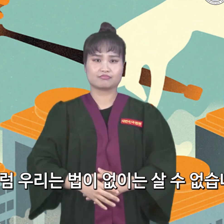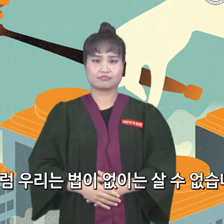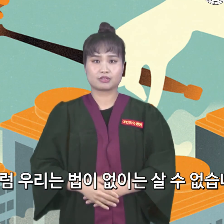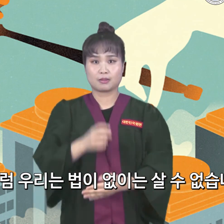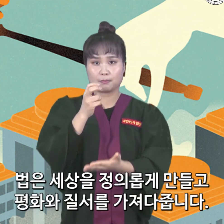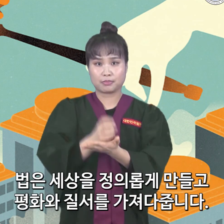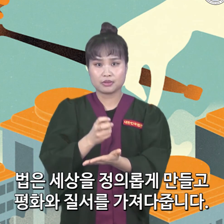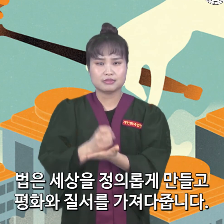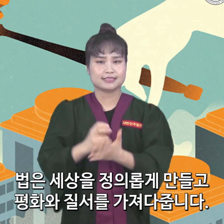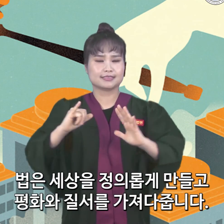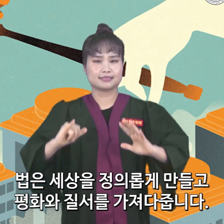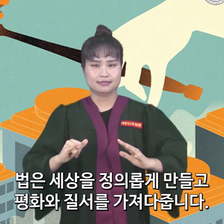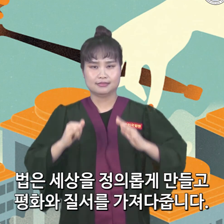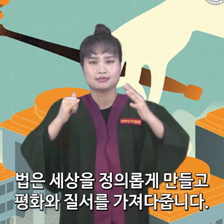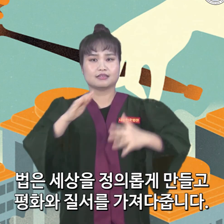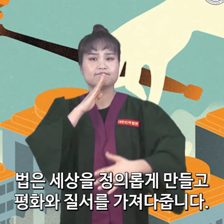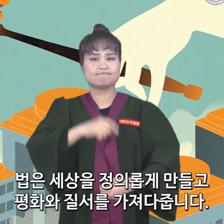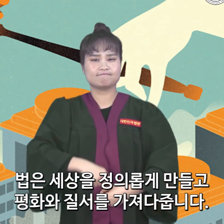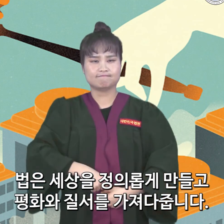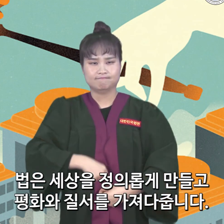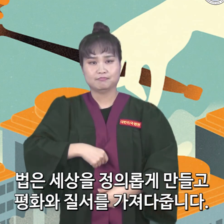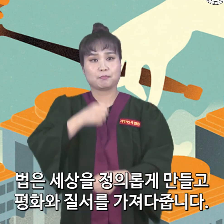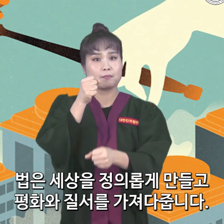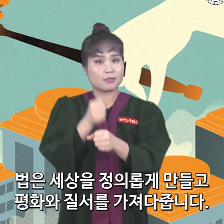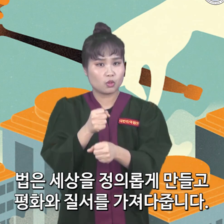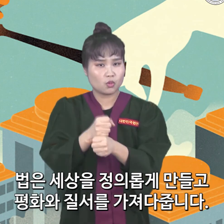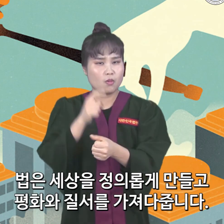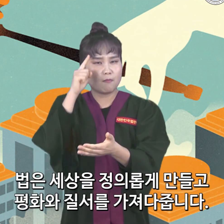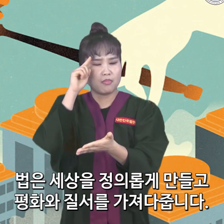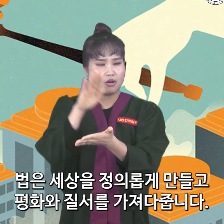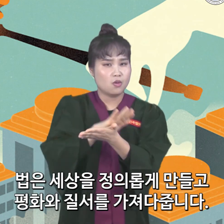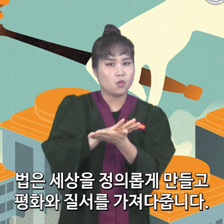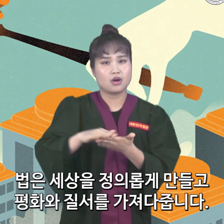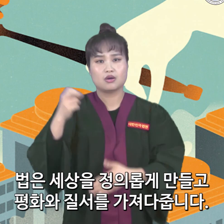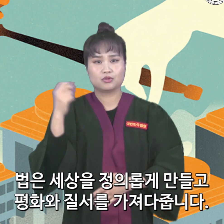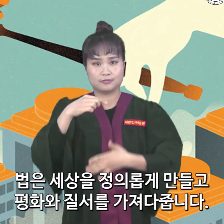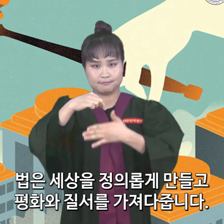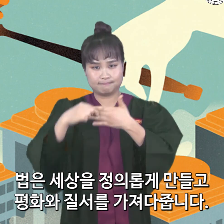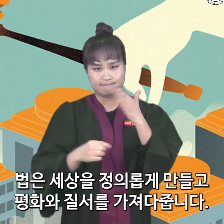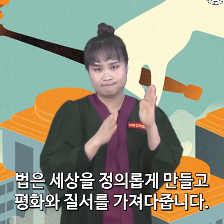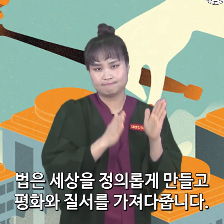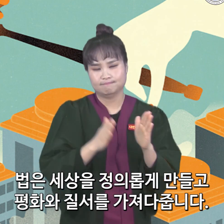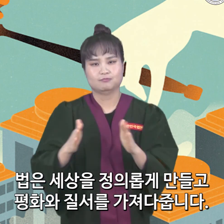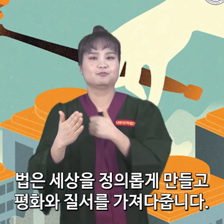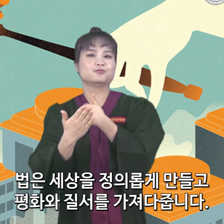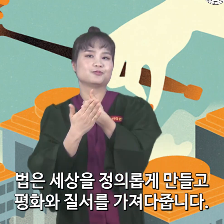없습니다. 법은 세상을 정의롭게 만들고 평화와 질서를 가져다